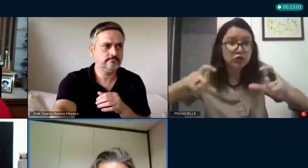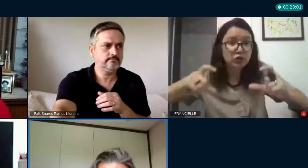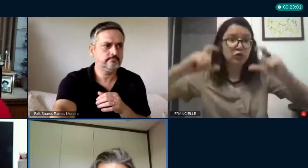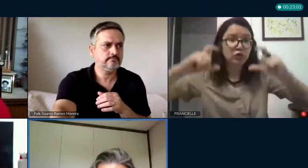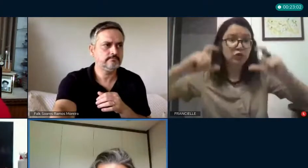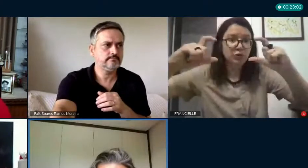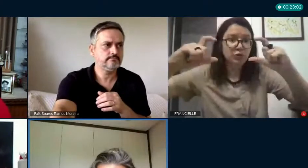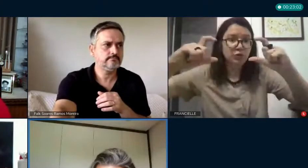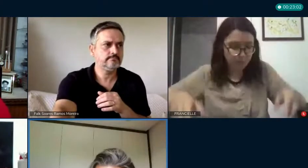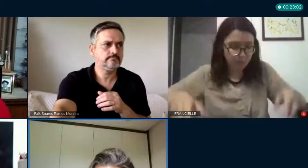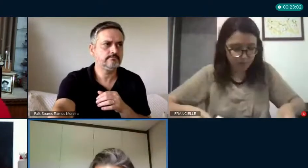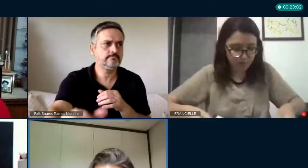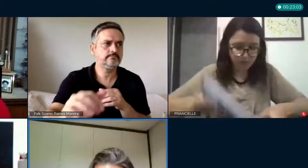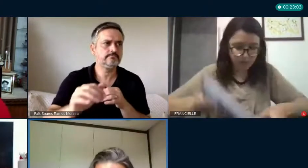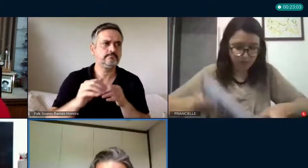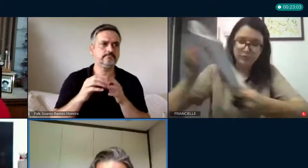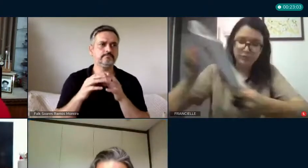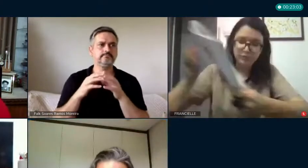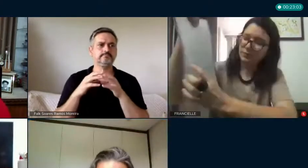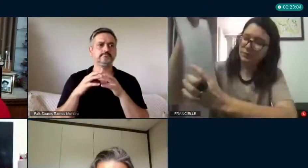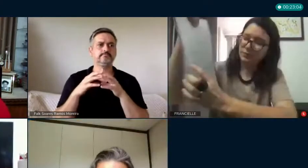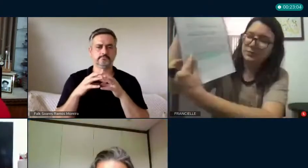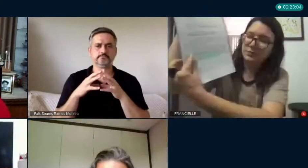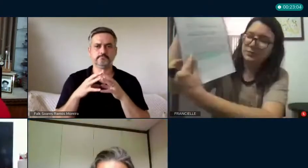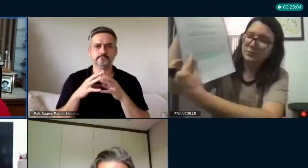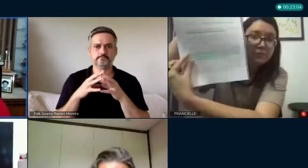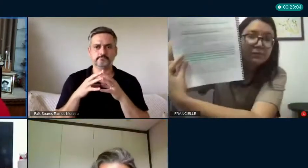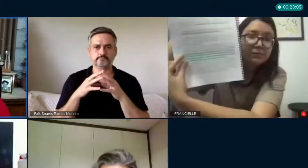no último parágrafo,